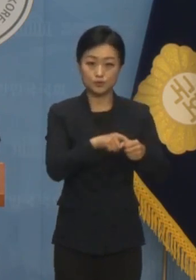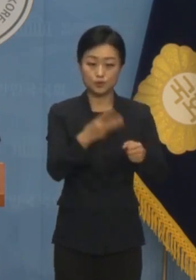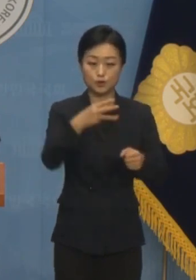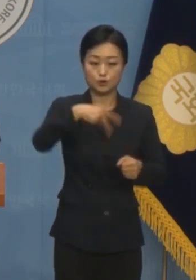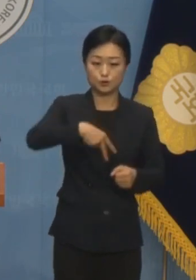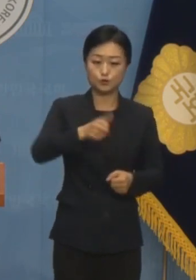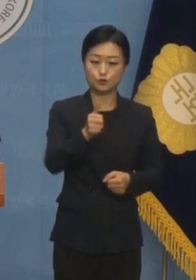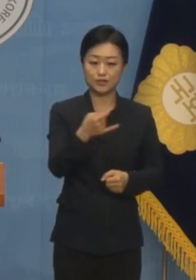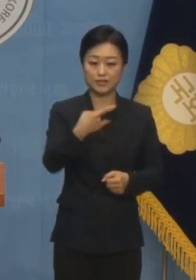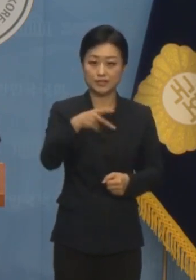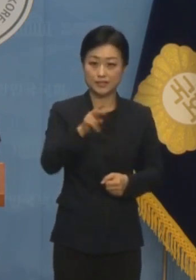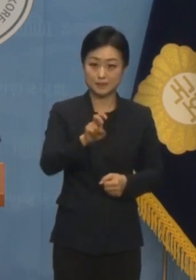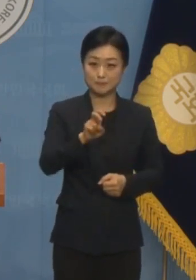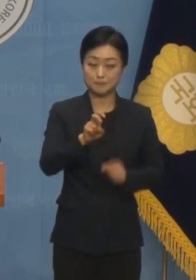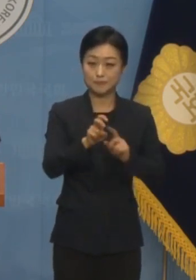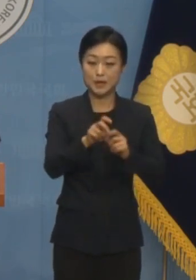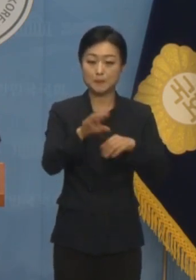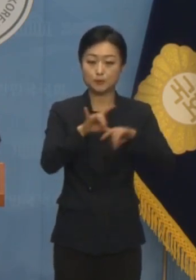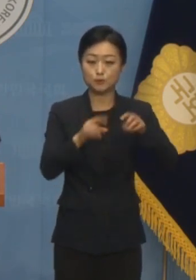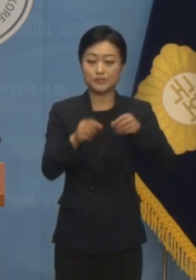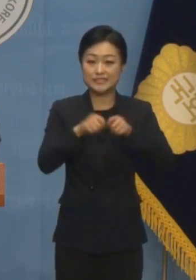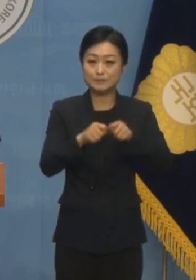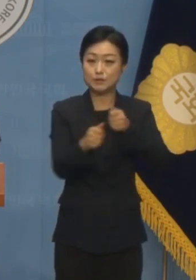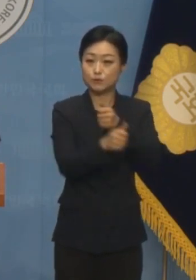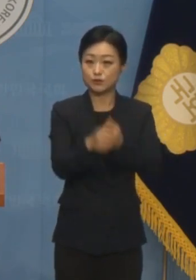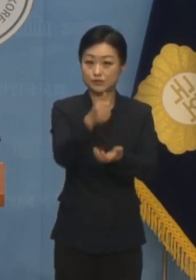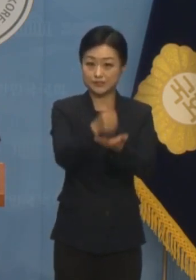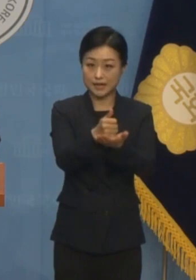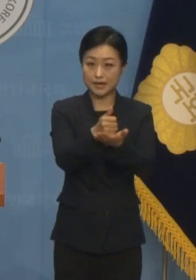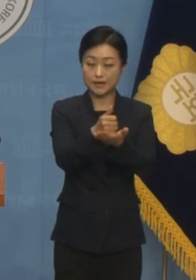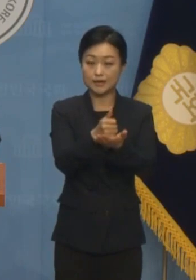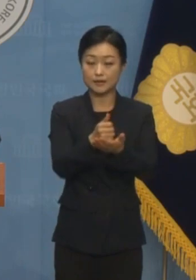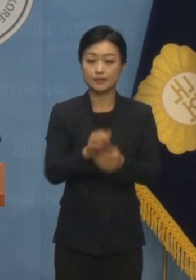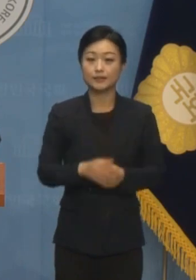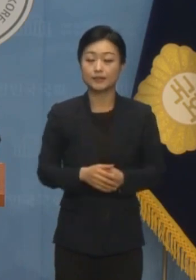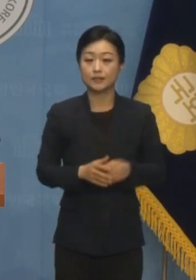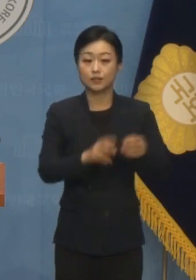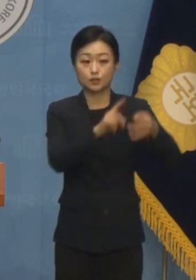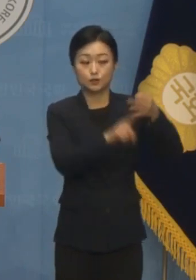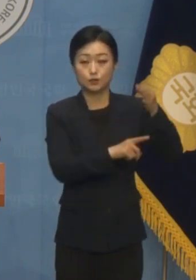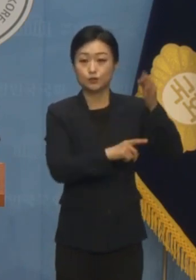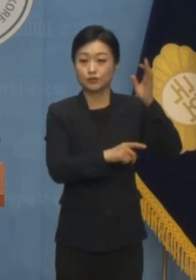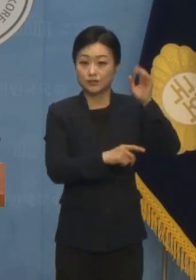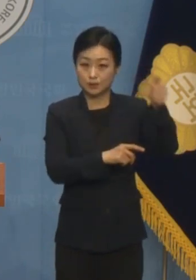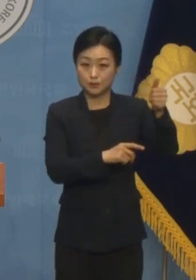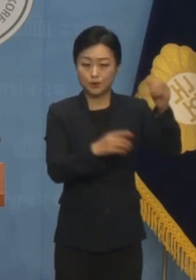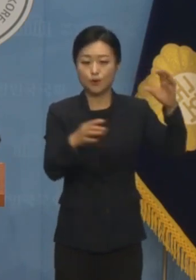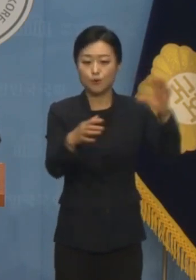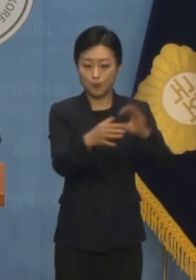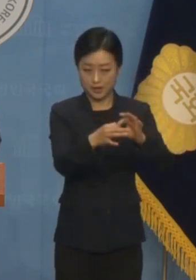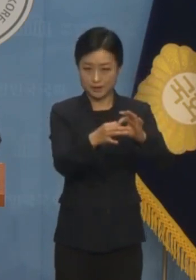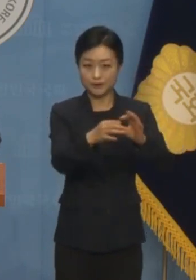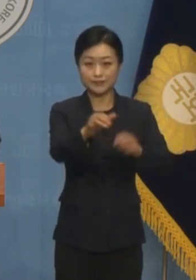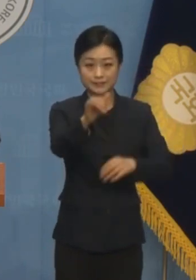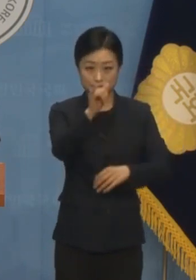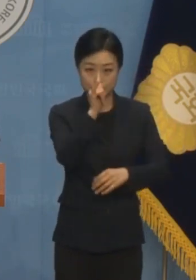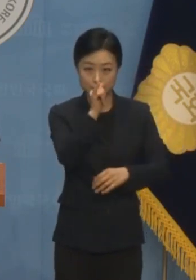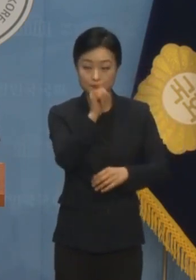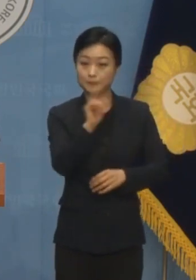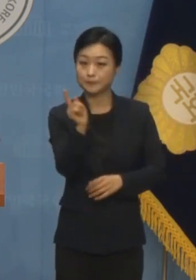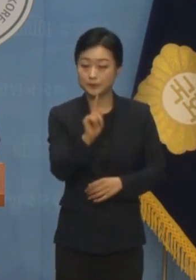류희림 방송통신심의위원장이 공사 구분 못하는 윤석열 정부를 상징하는 인물로 거듭나고